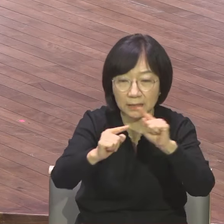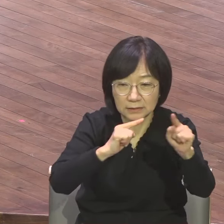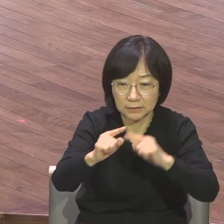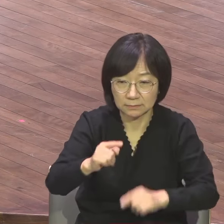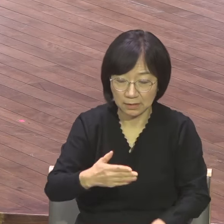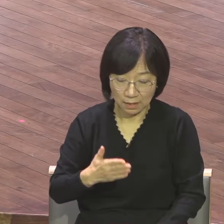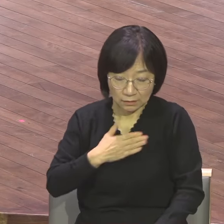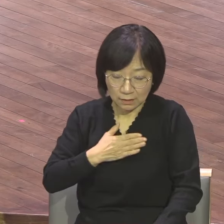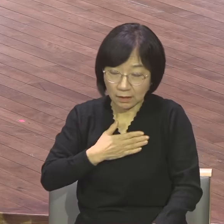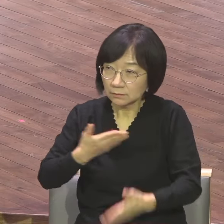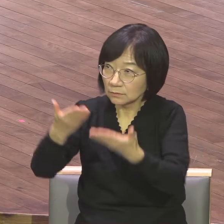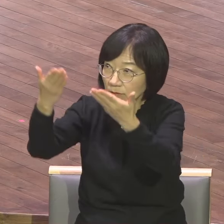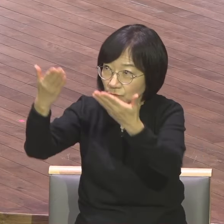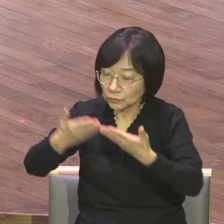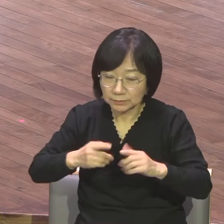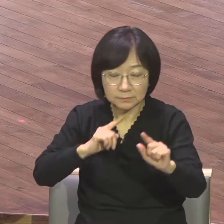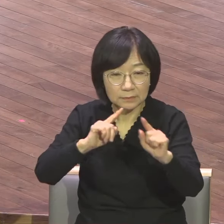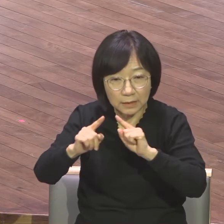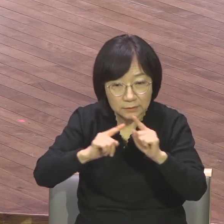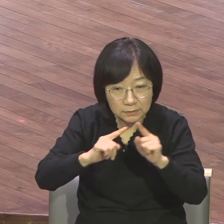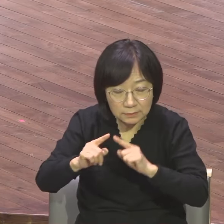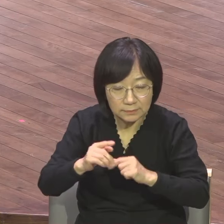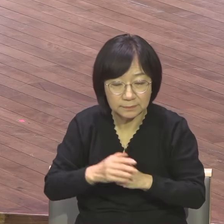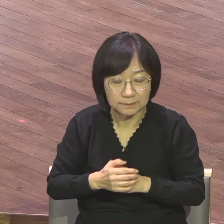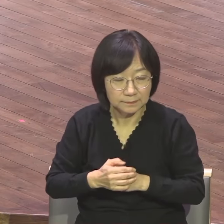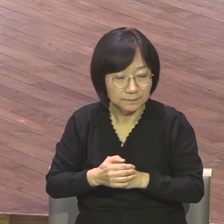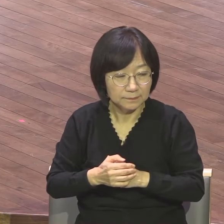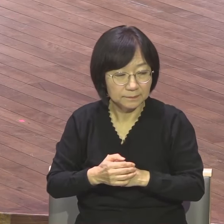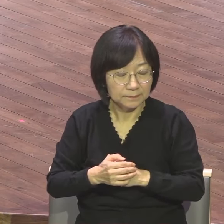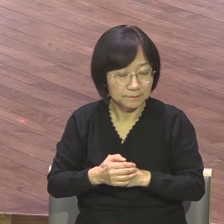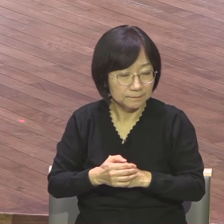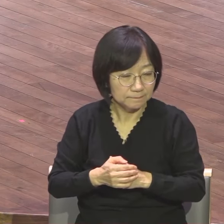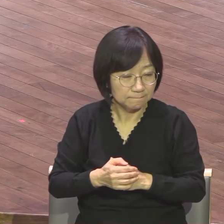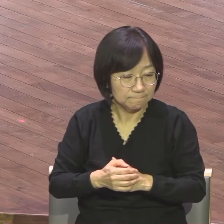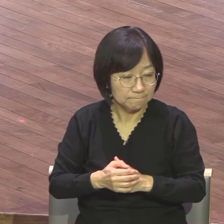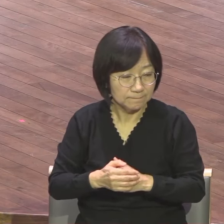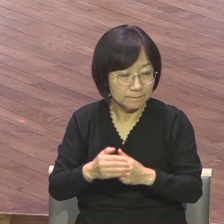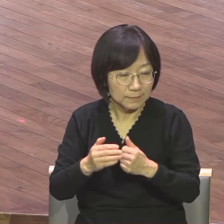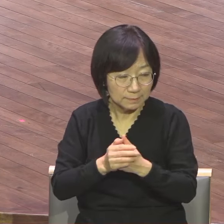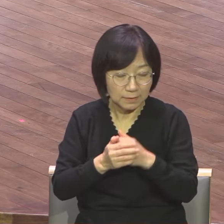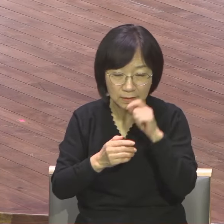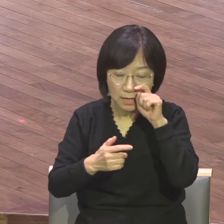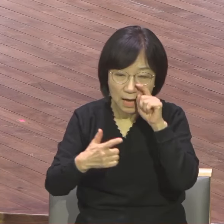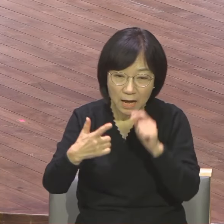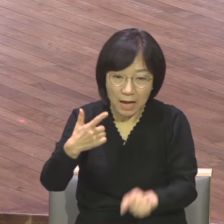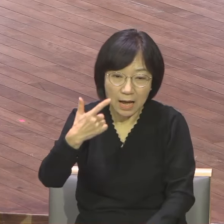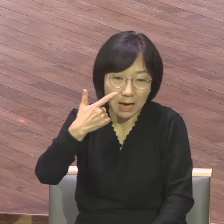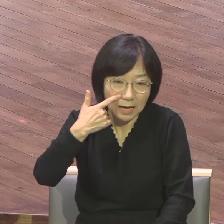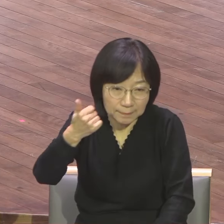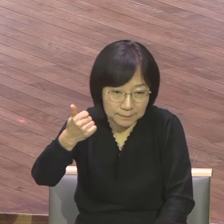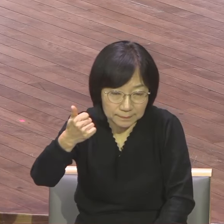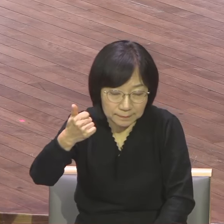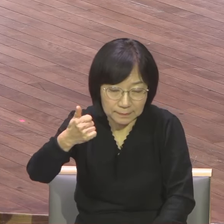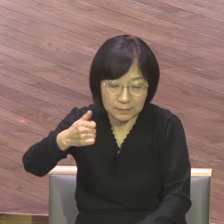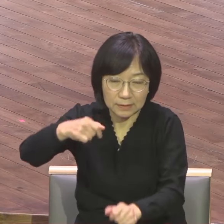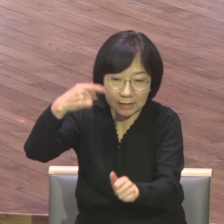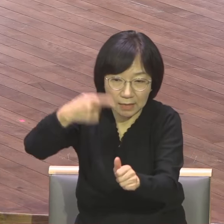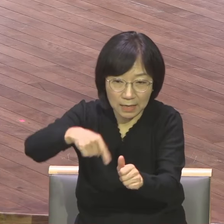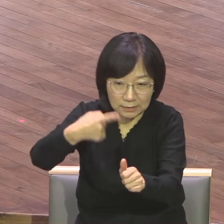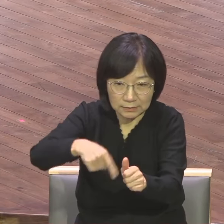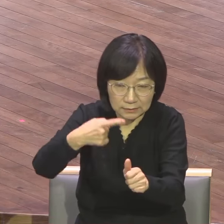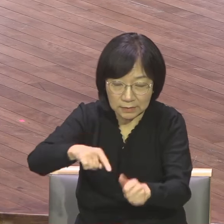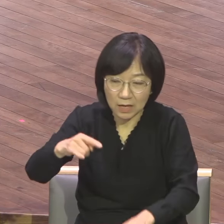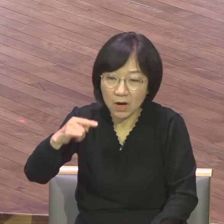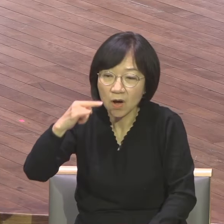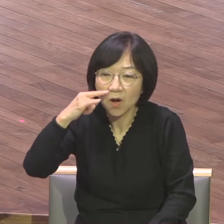나에게 주신 말씀이라고. 이런 전제 조건이 있기 때문에 아비의 훈계와 어미의 법이란 것은